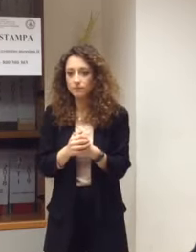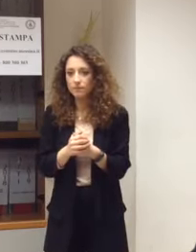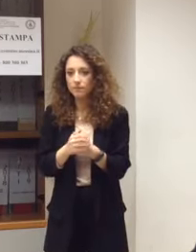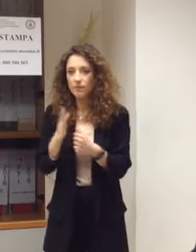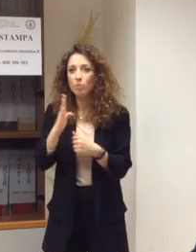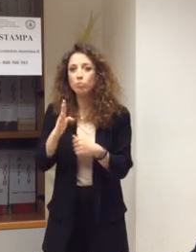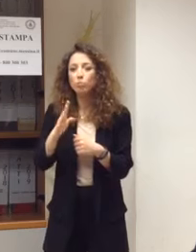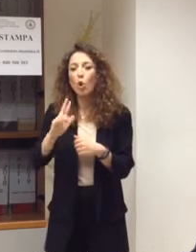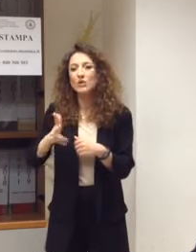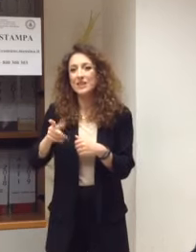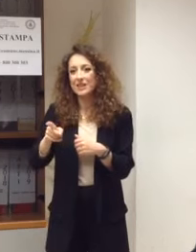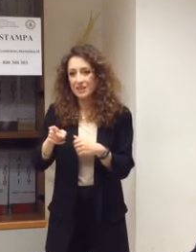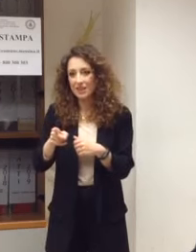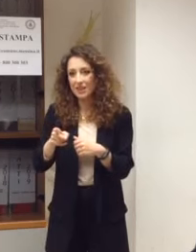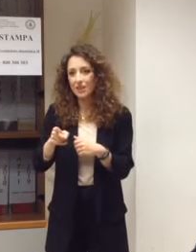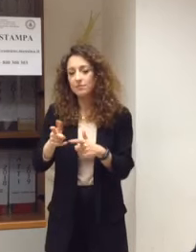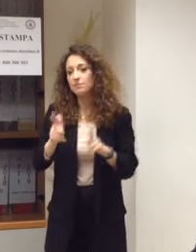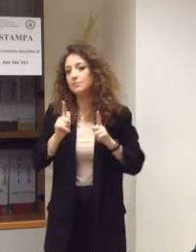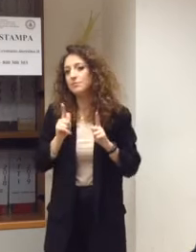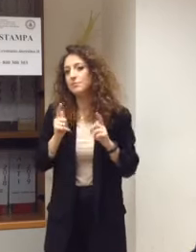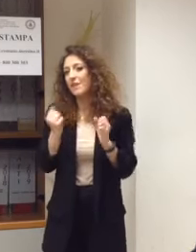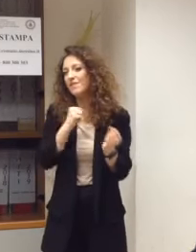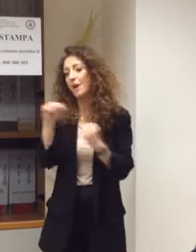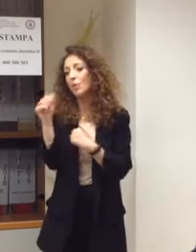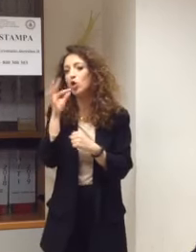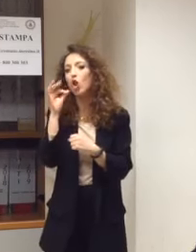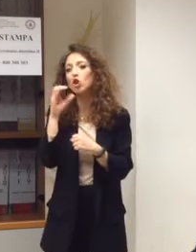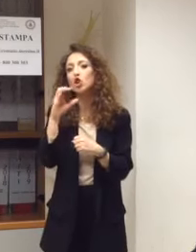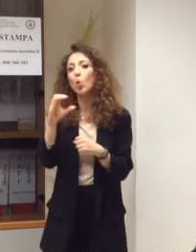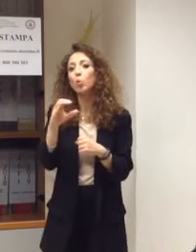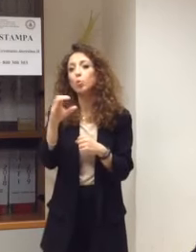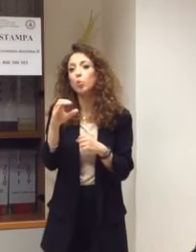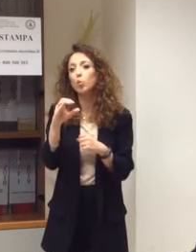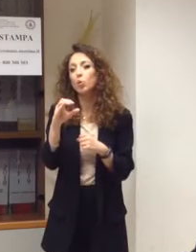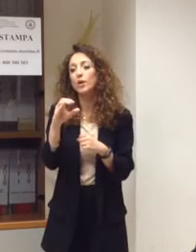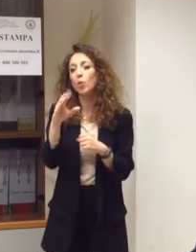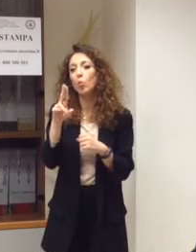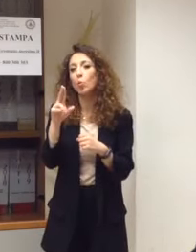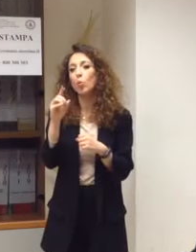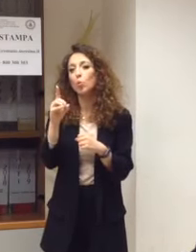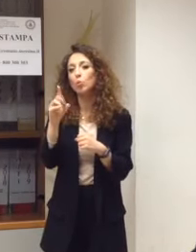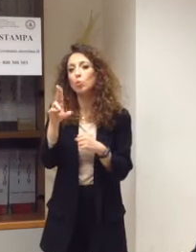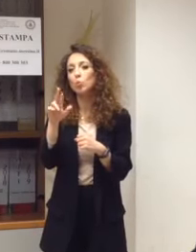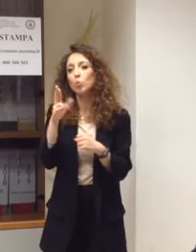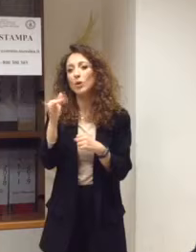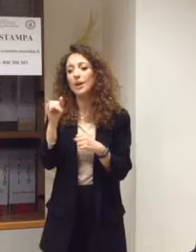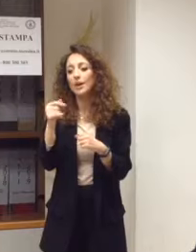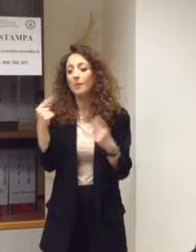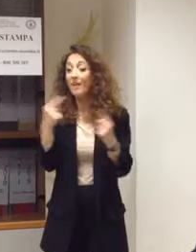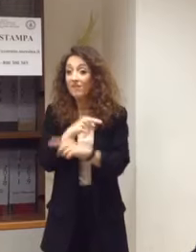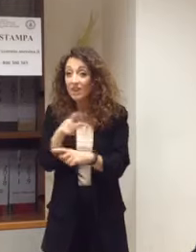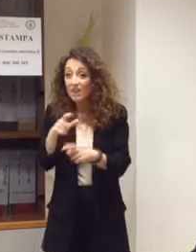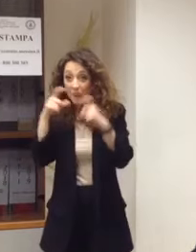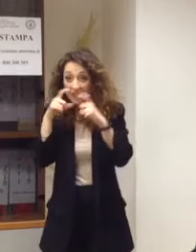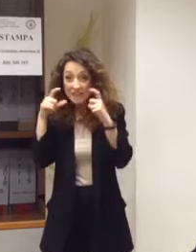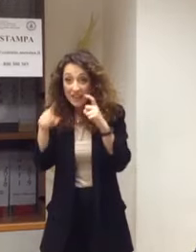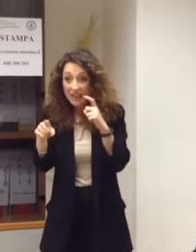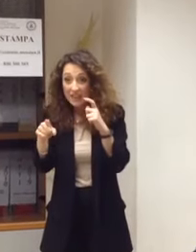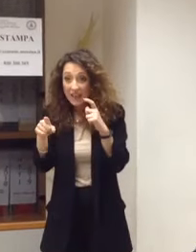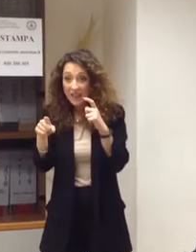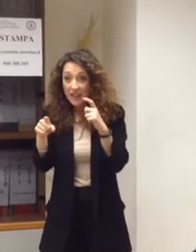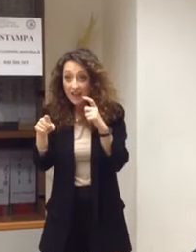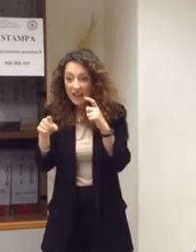donato le famose cugliure che cercheremo di far arrivare ai bambini. Ma queste mascherine invece sono varie